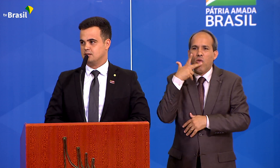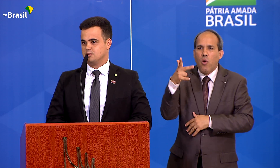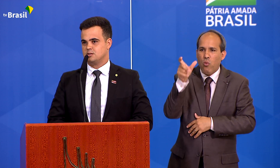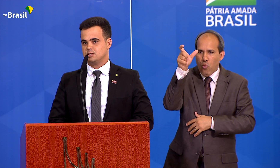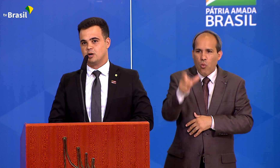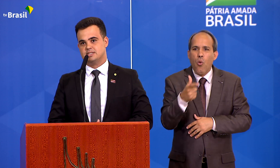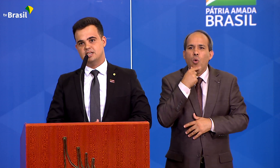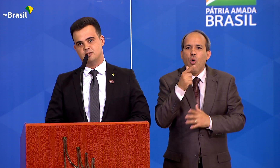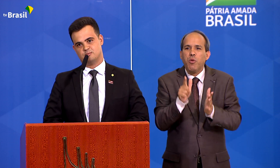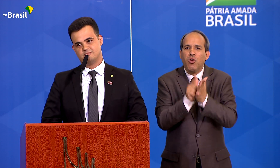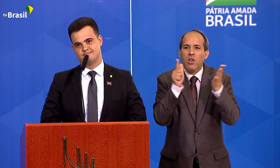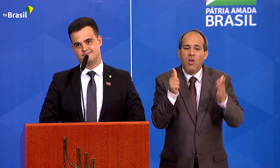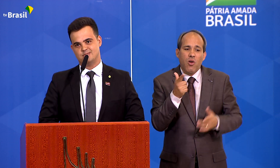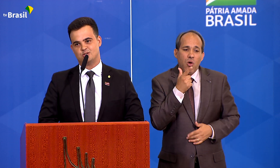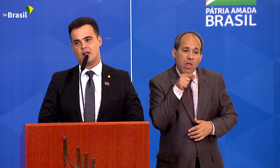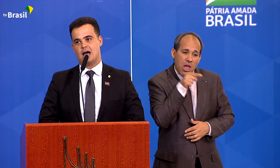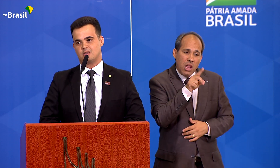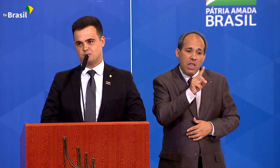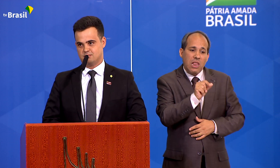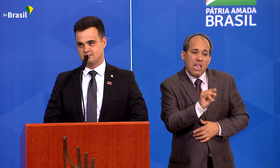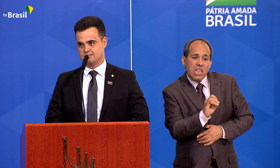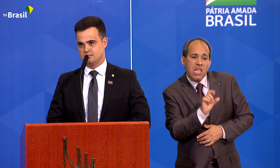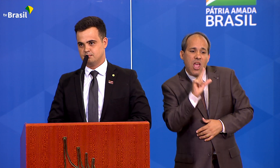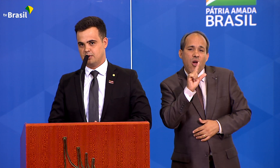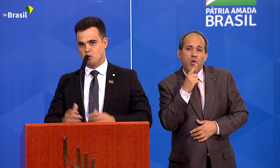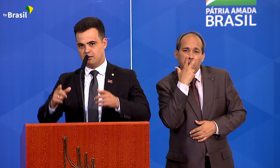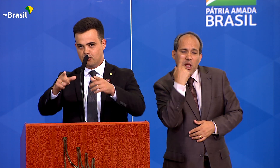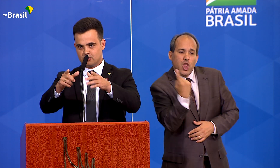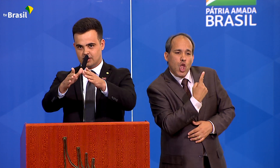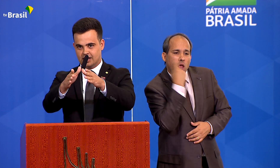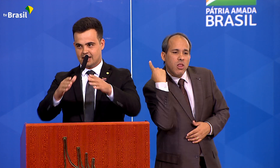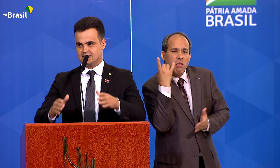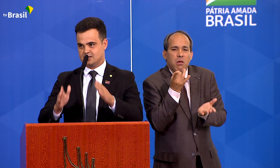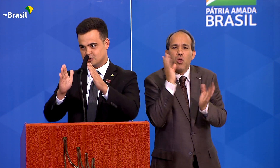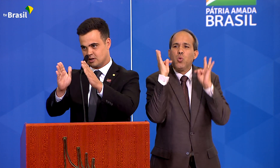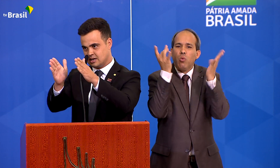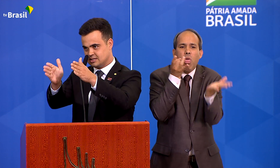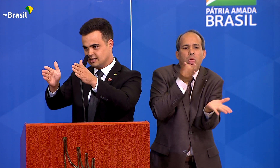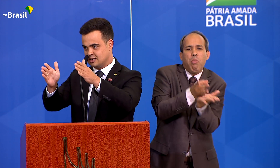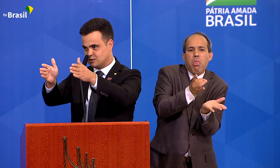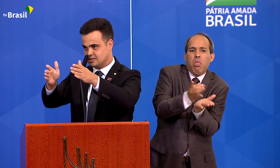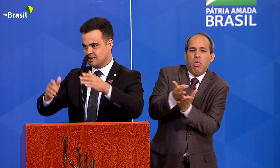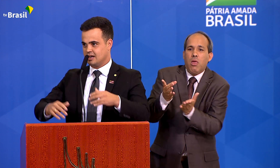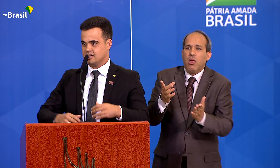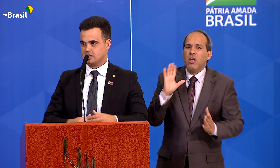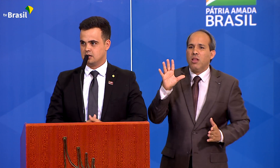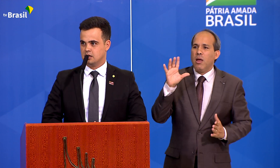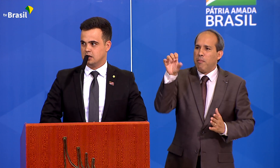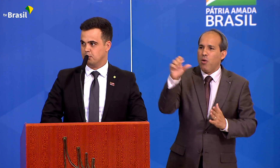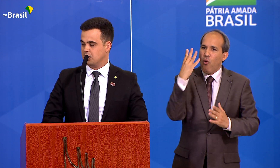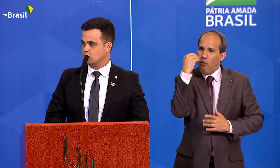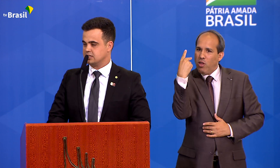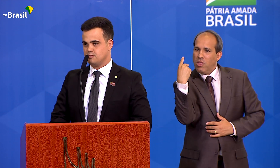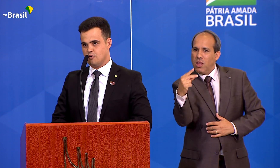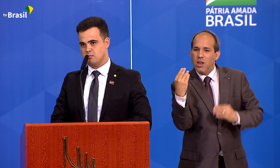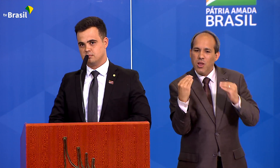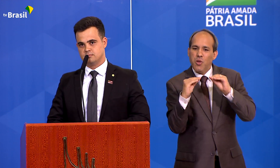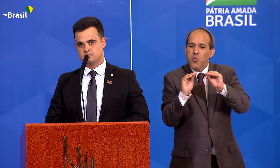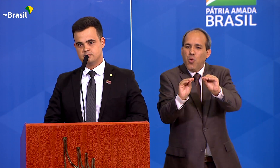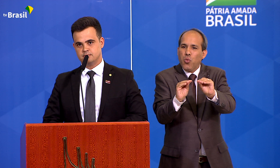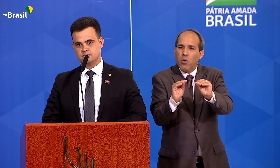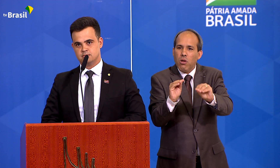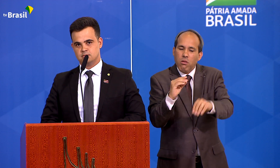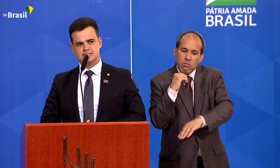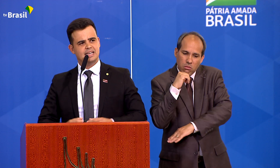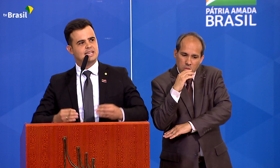tava sozinho isolado pegou uma foto dele lá na ccj lá sentado sozinho na cadeira e publicou